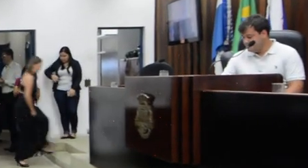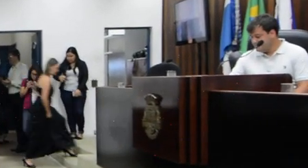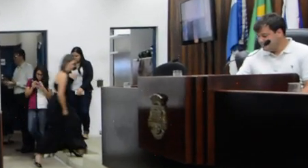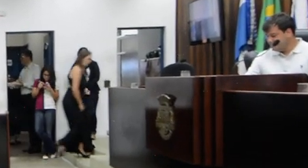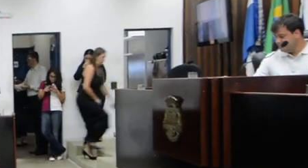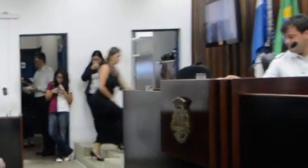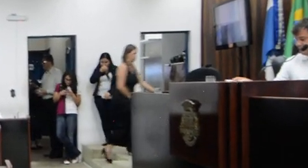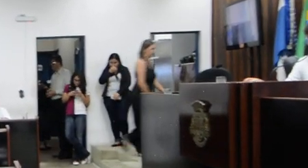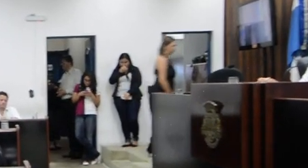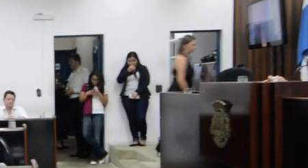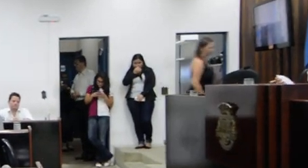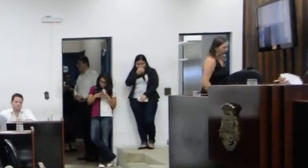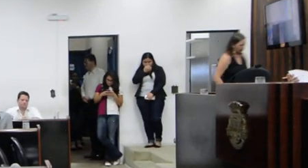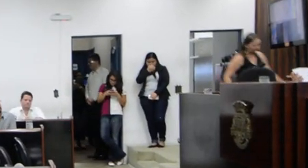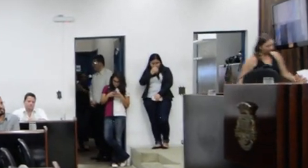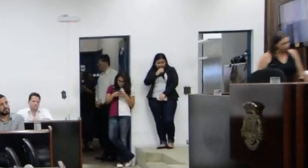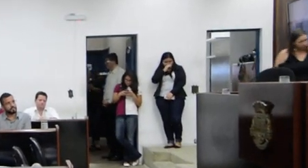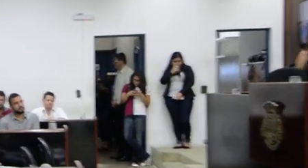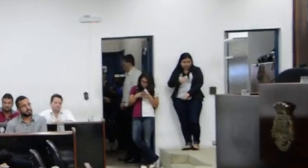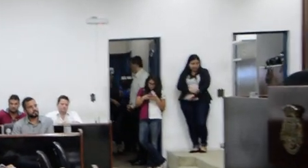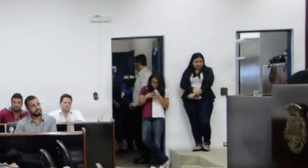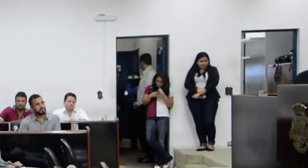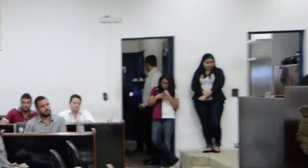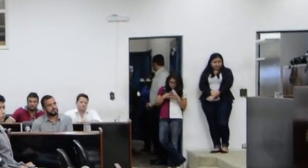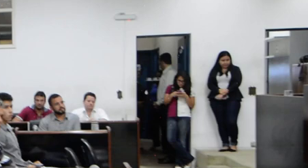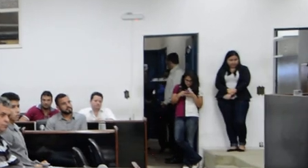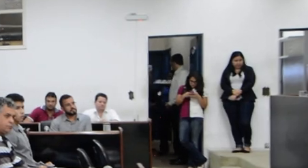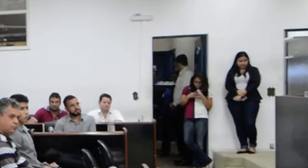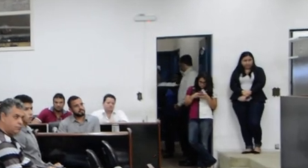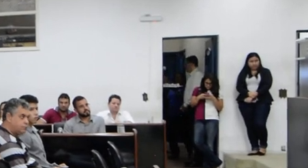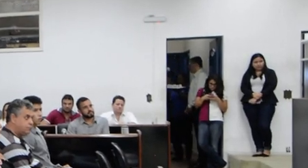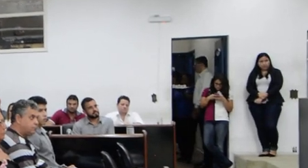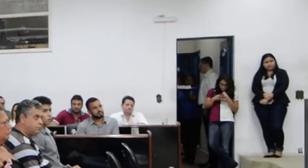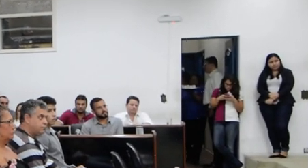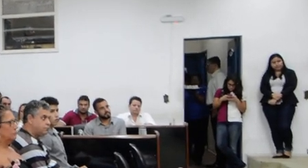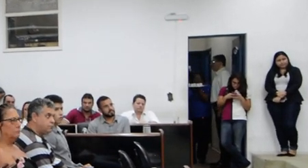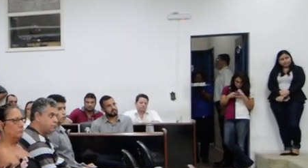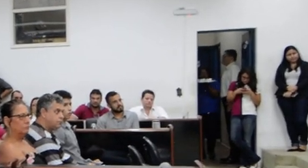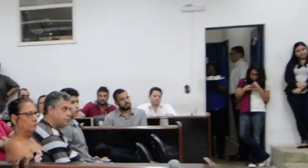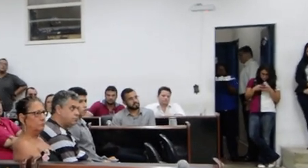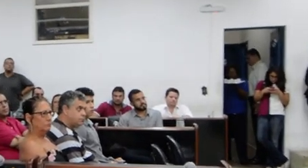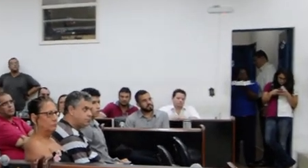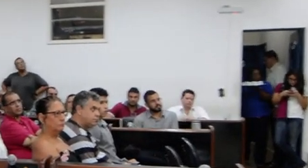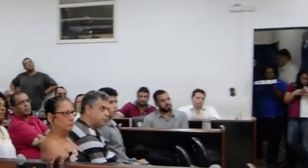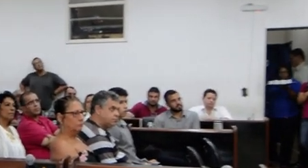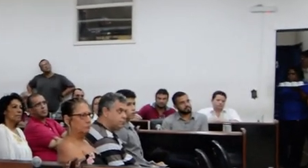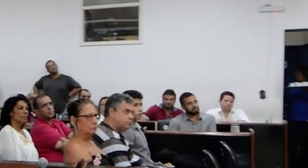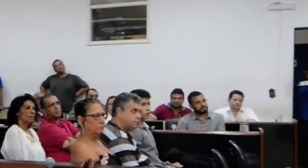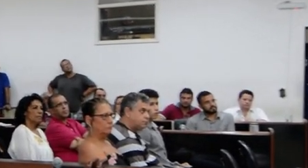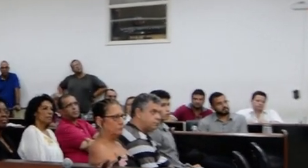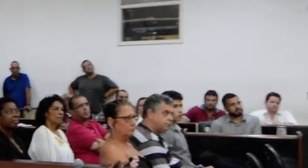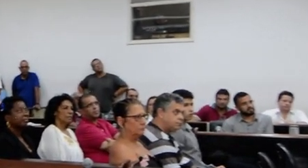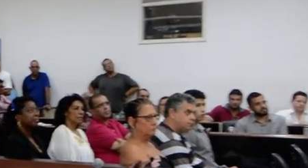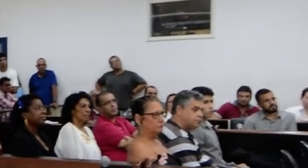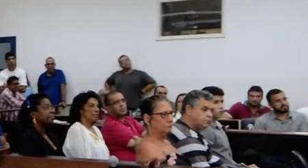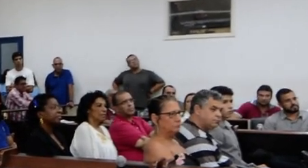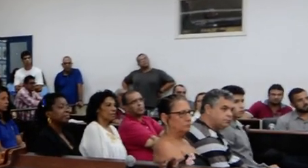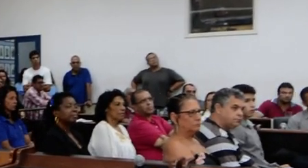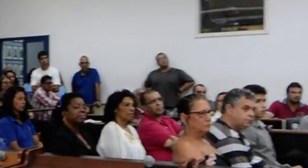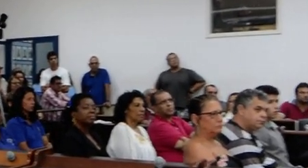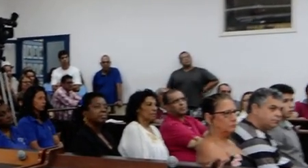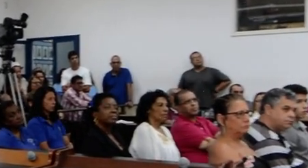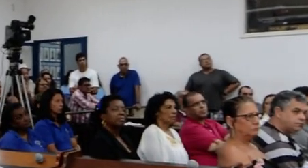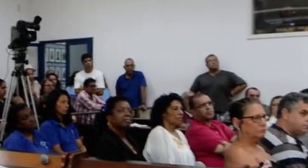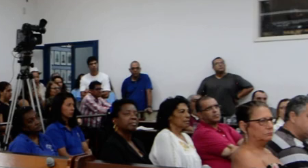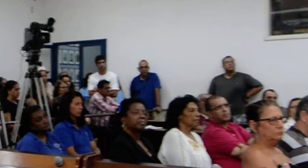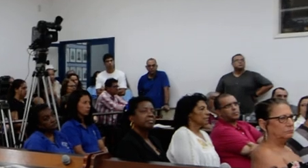mas a Câmara, até 1922, quando a gente teve o primeiro prefeito de Cabo Frio, o senhor